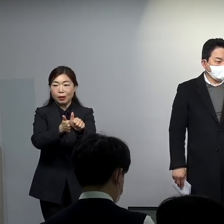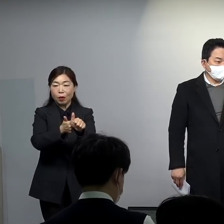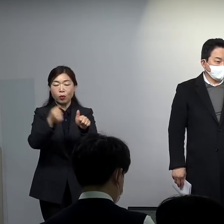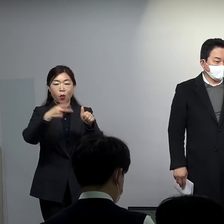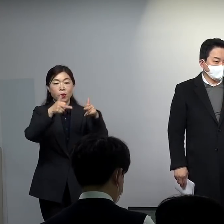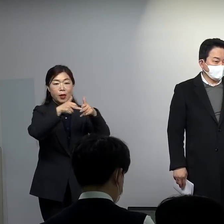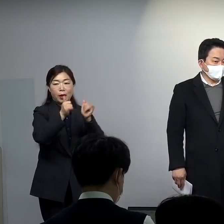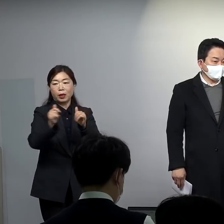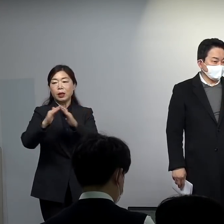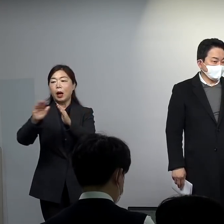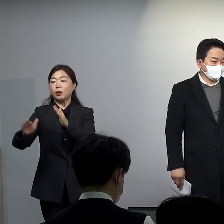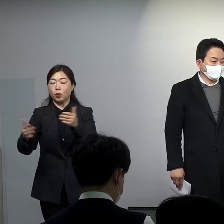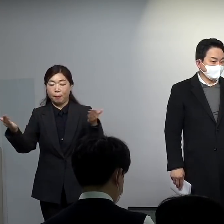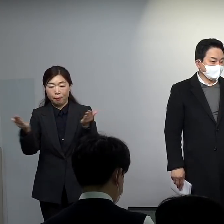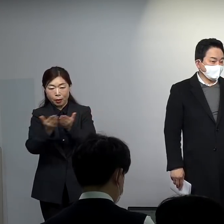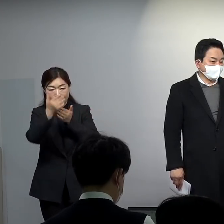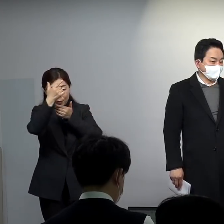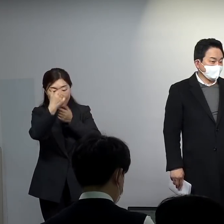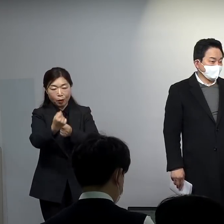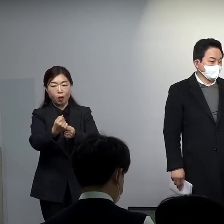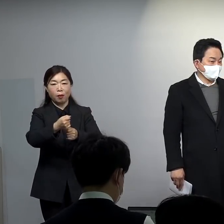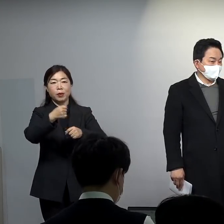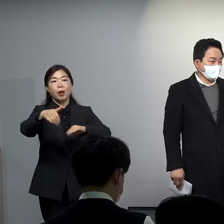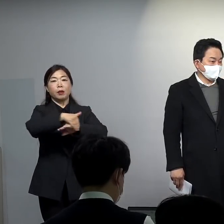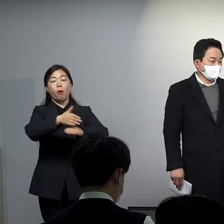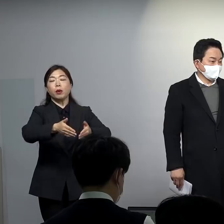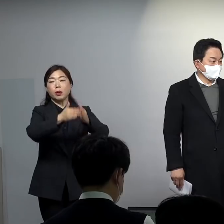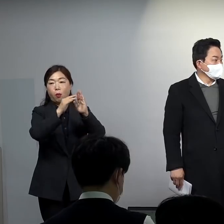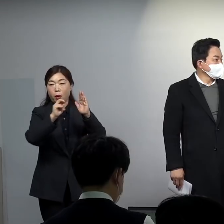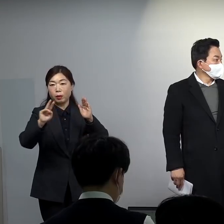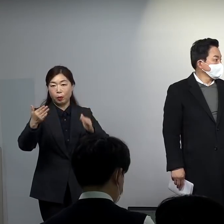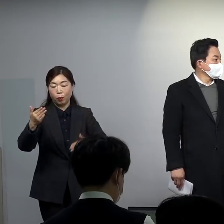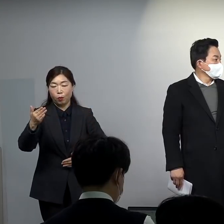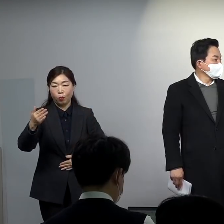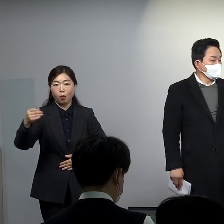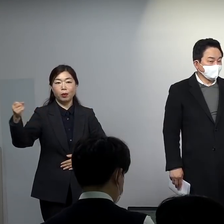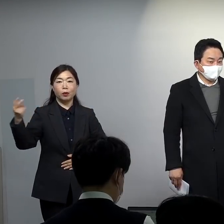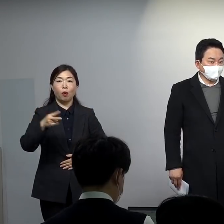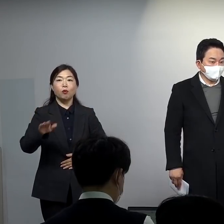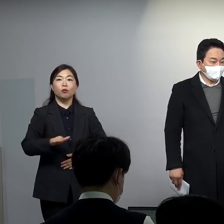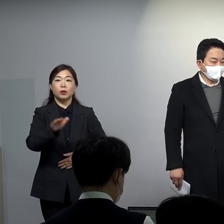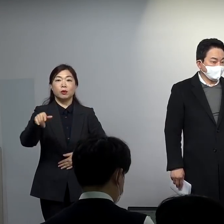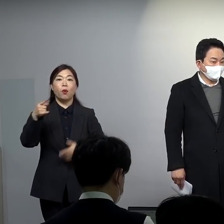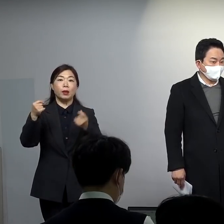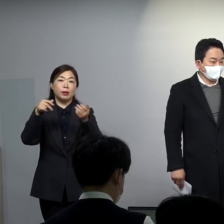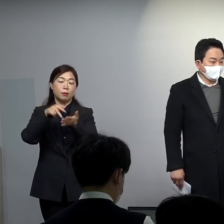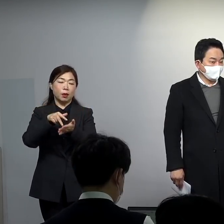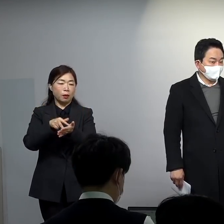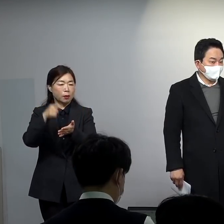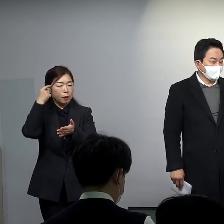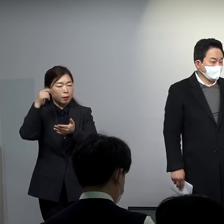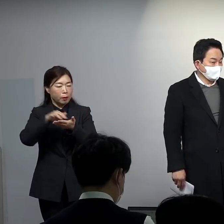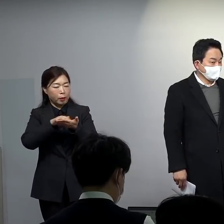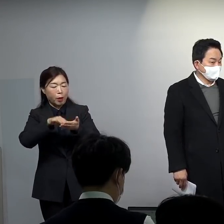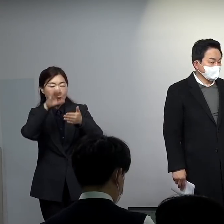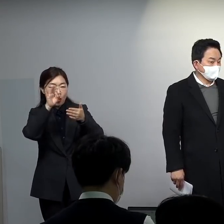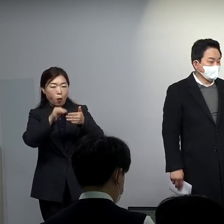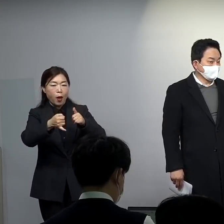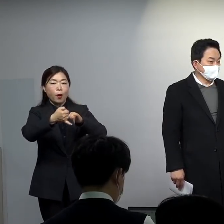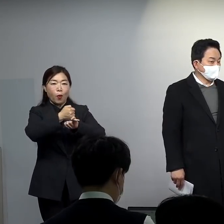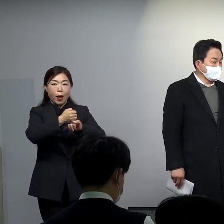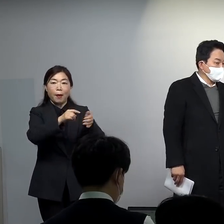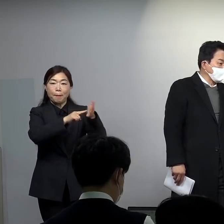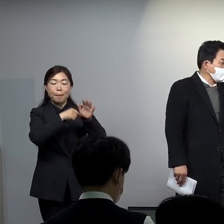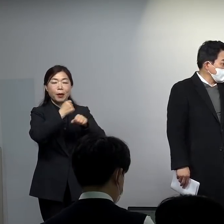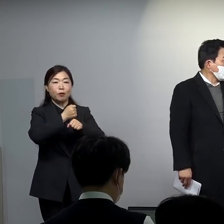상황에 따라서 여러 가지 맞춤형 장치들이 마련이 되어야 되고요. 저희는 그런 것들을 감안해서 지금 장애인 공약을 작성